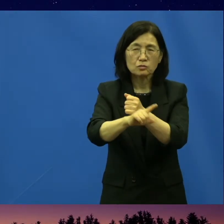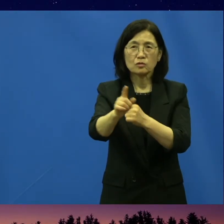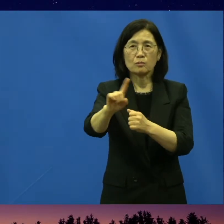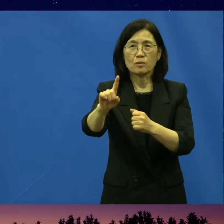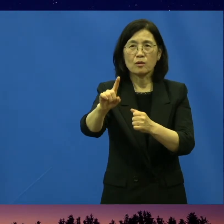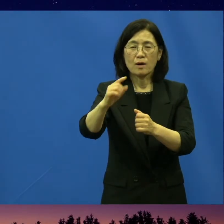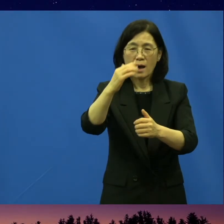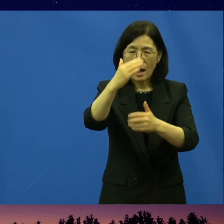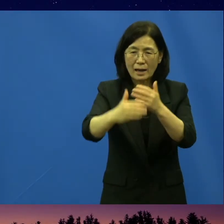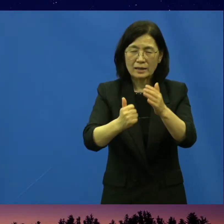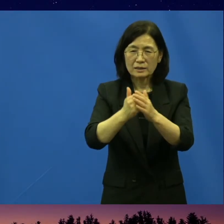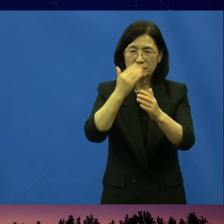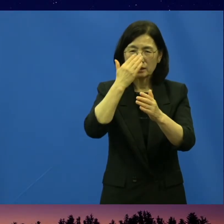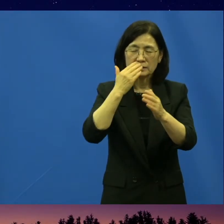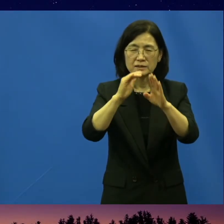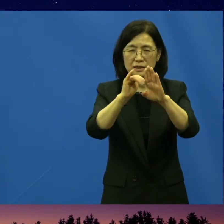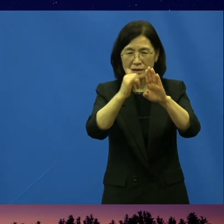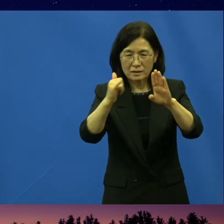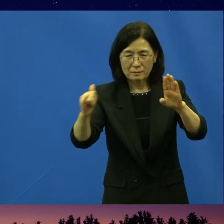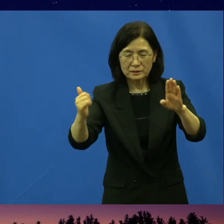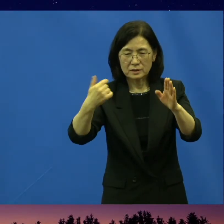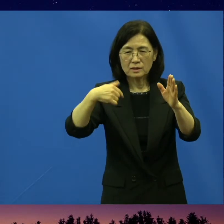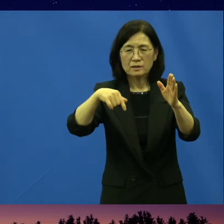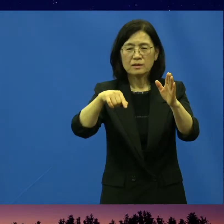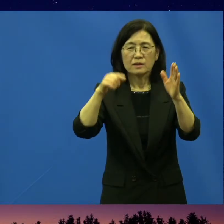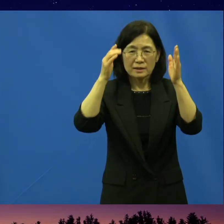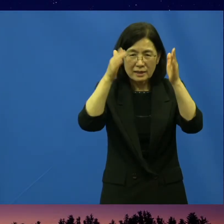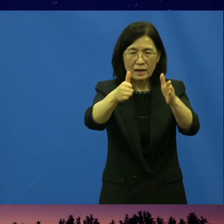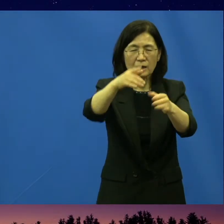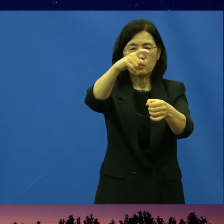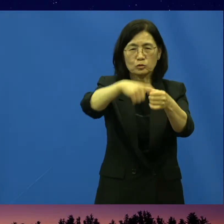하나님의 그 백성을 향한 하나님의 목적이 있기 때문에